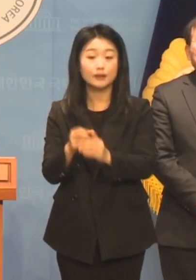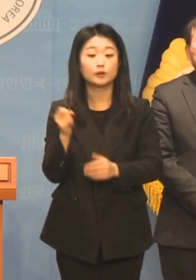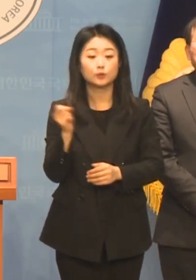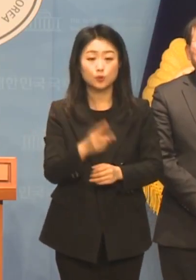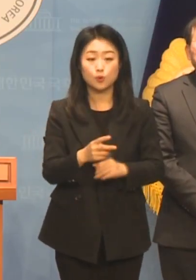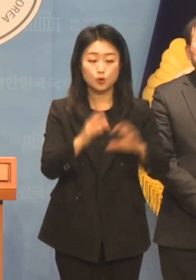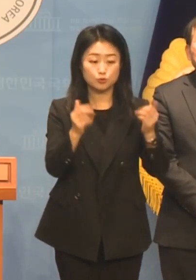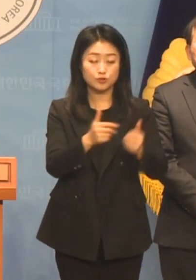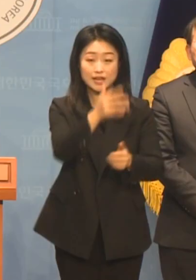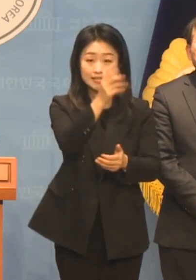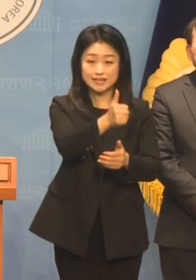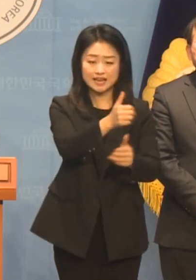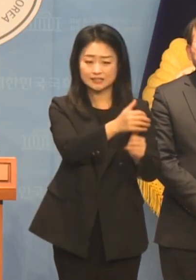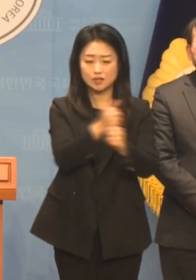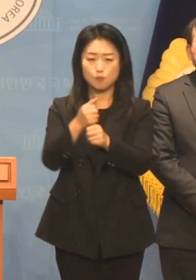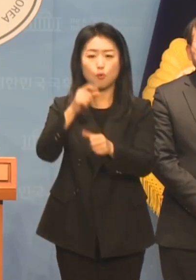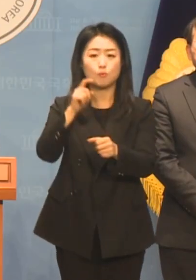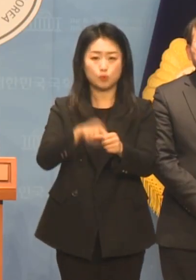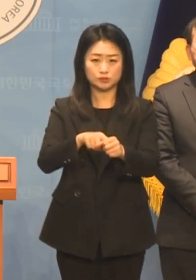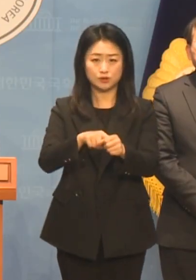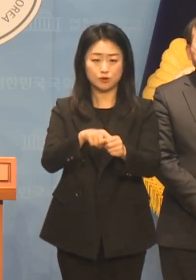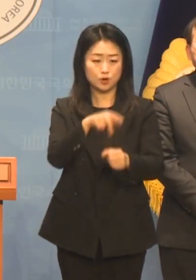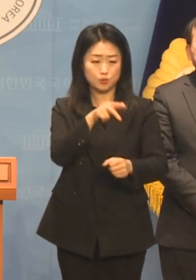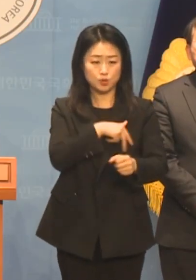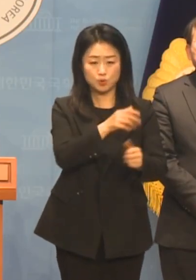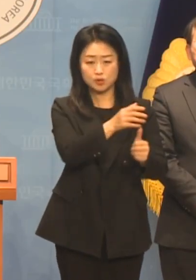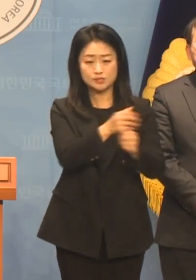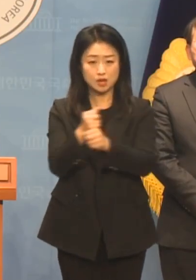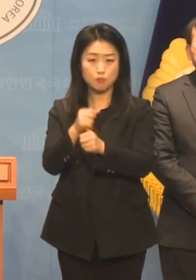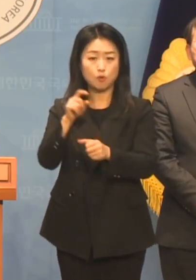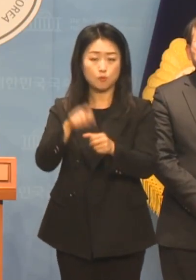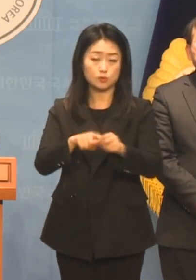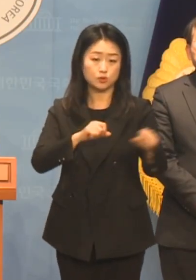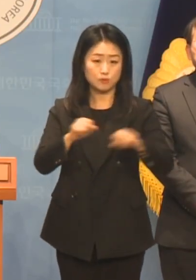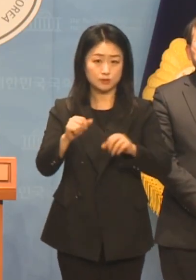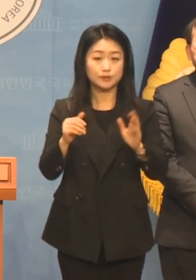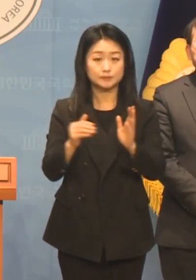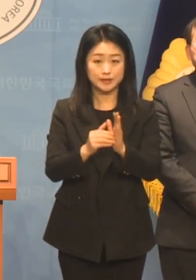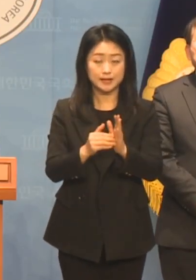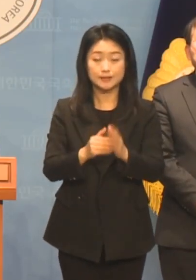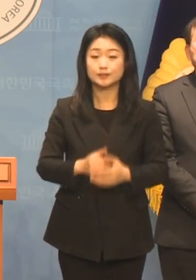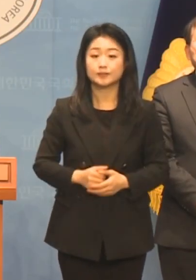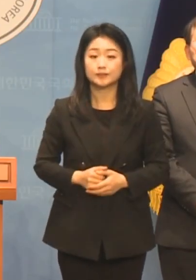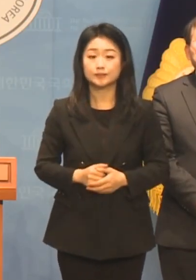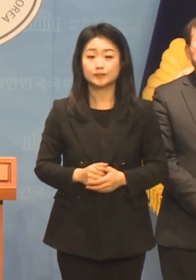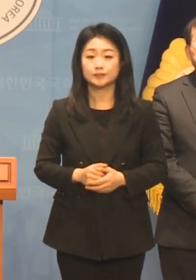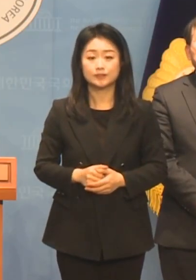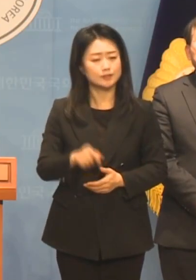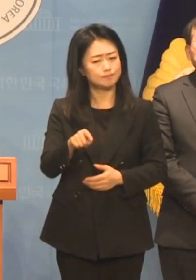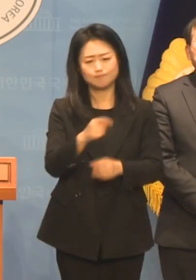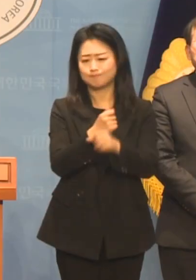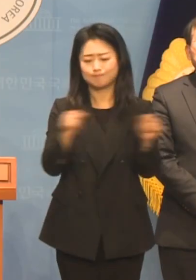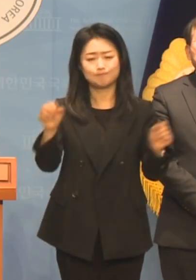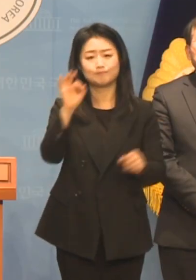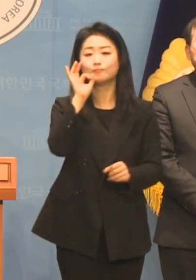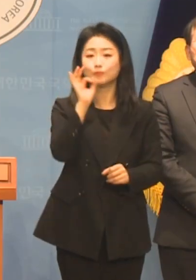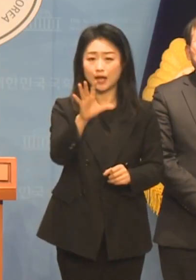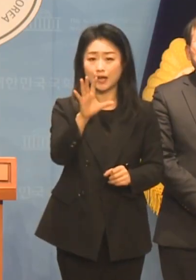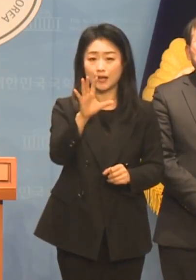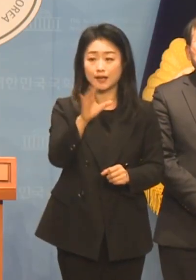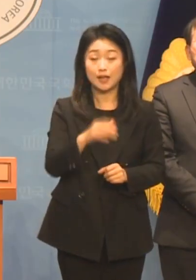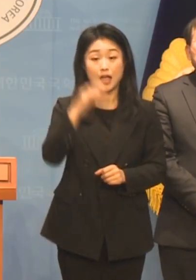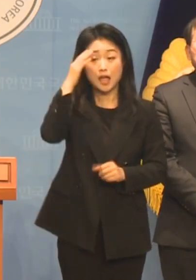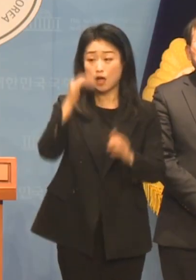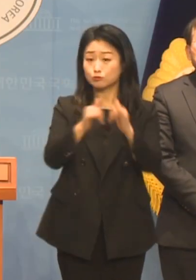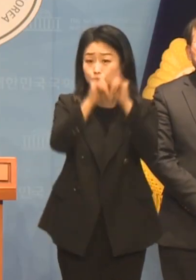운영하여 국회의장 등 국가 주요 요인들을 납치 체포하려 했습니다. 그 무엇으로도 용납될 수 없는 행위로 우리